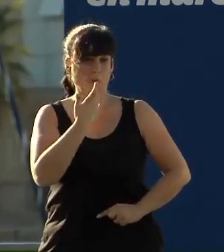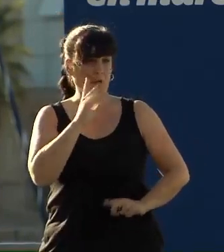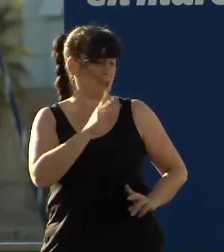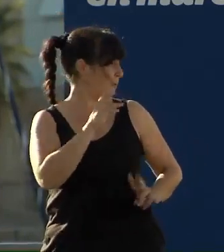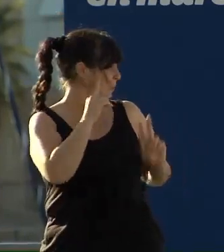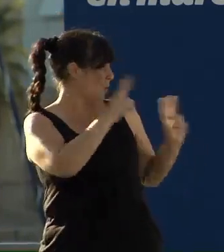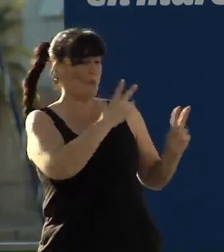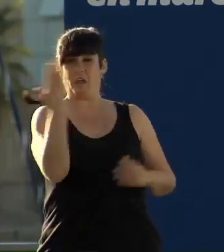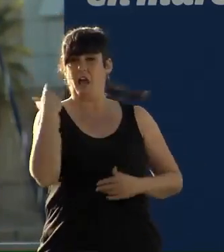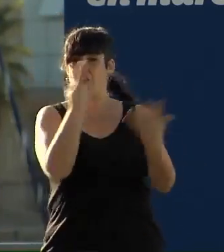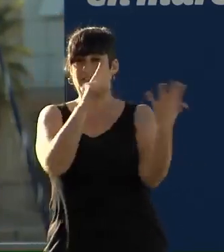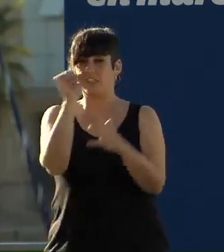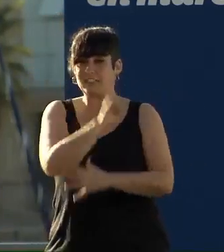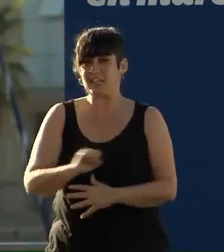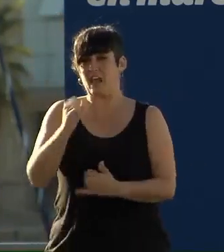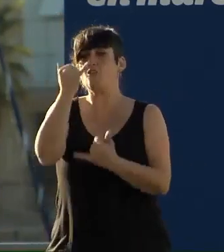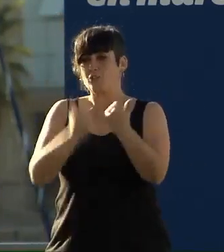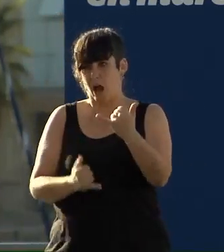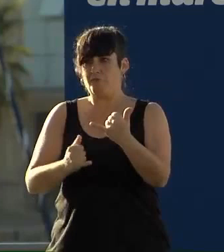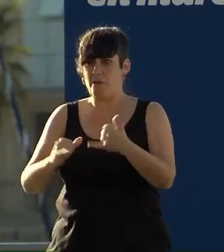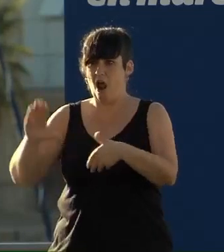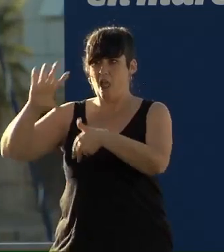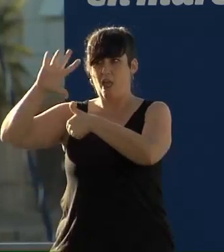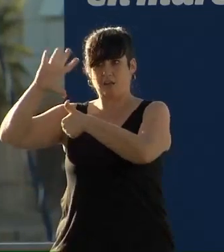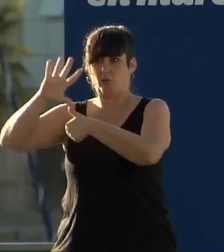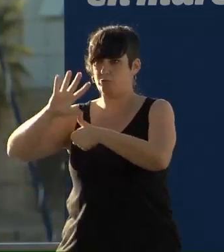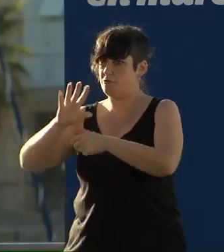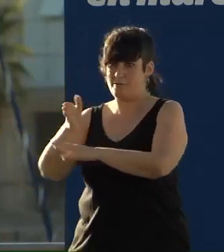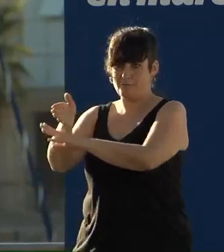anos, gañaban ya a batalla das galaxias aos americanos. Bueno,